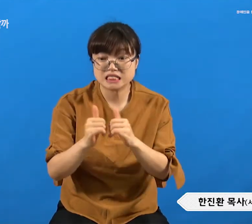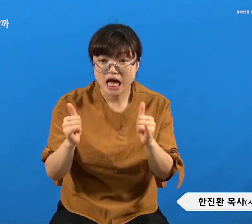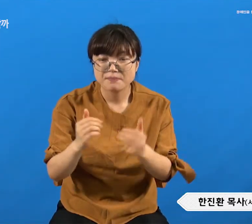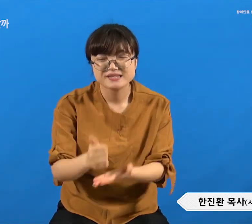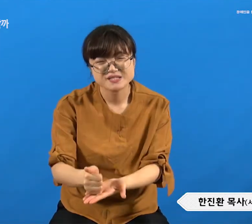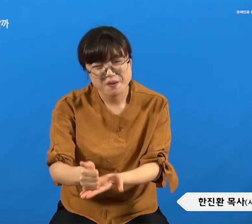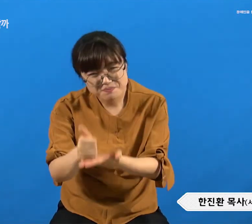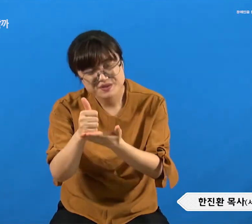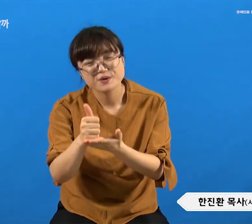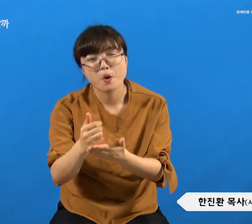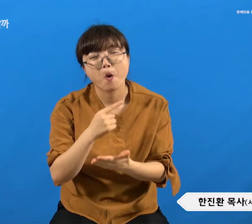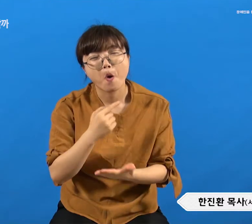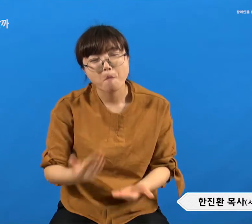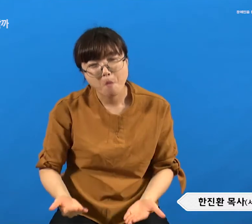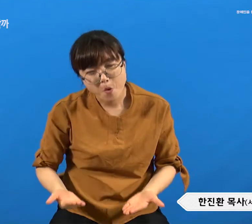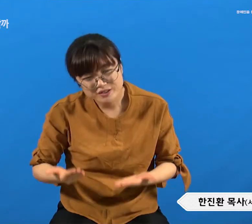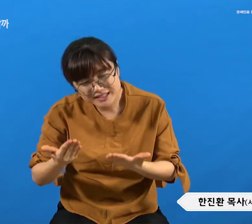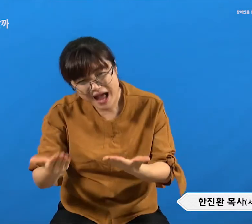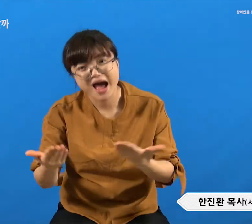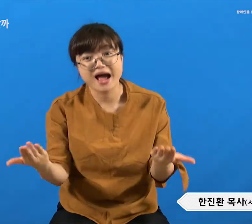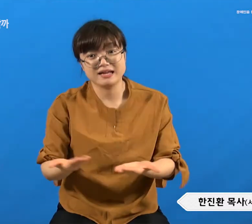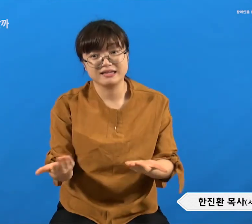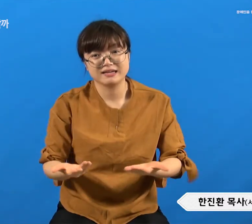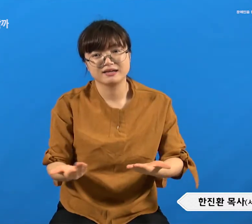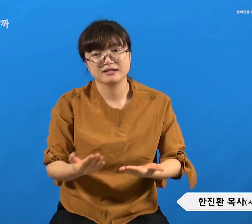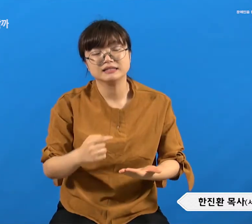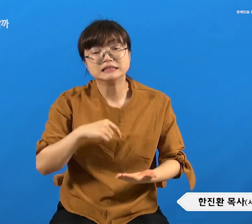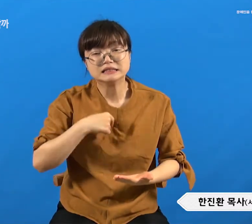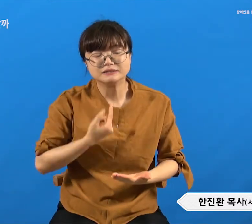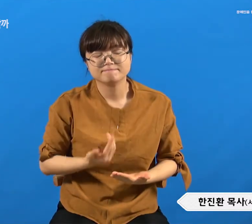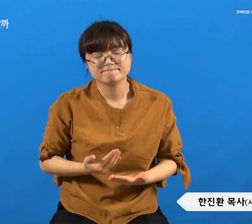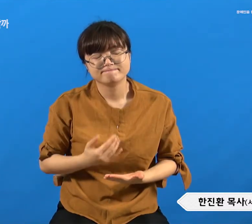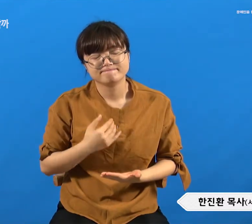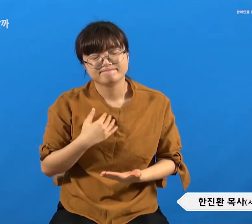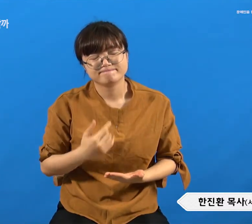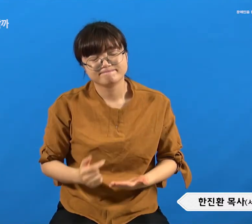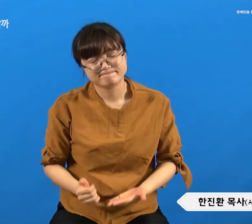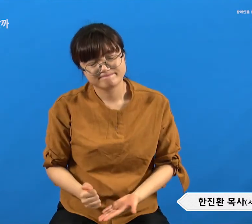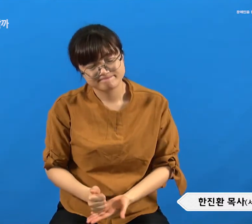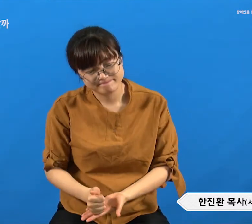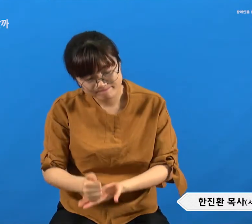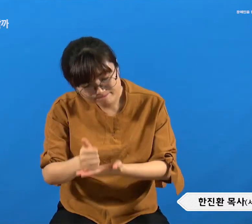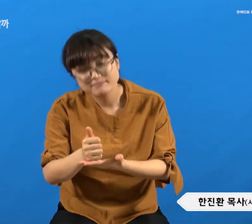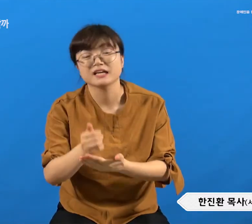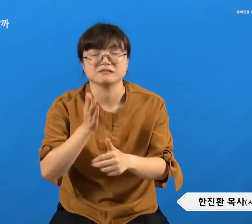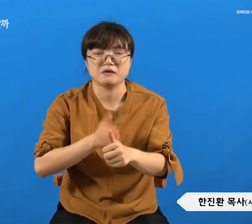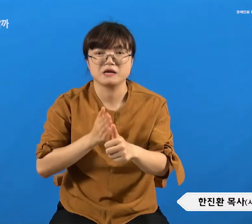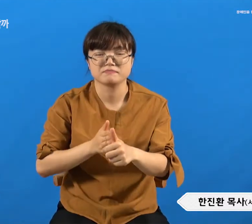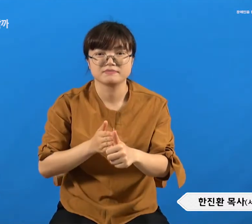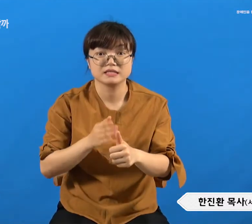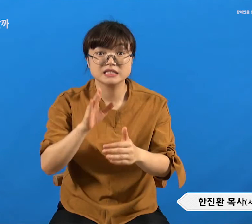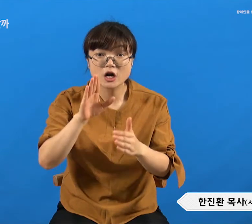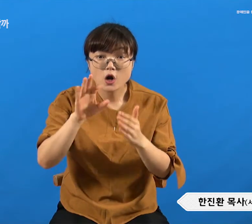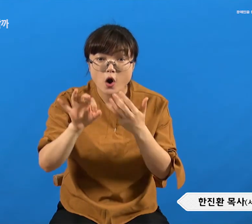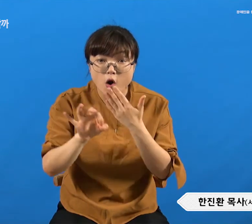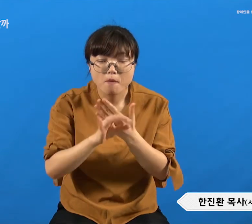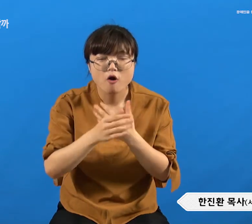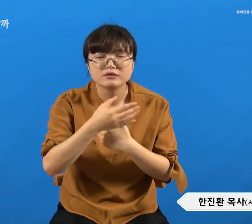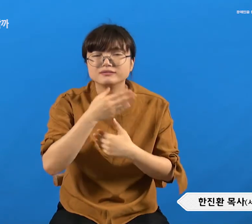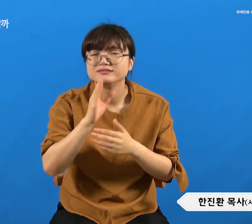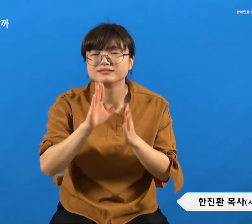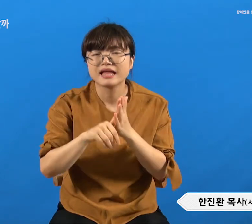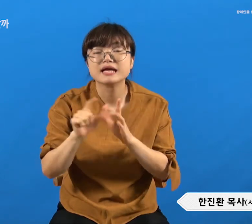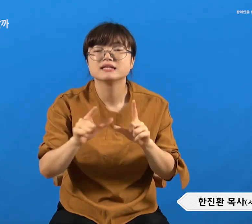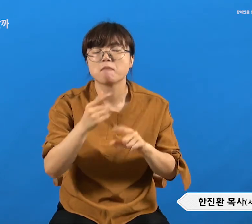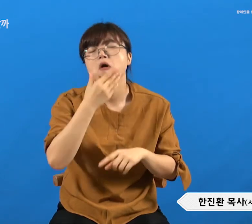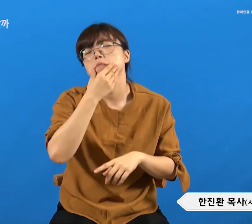사람들을 섬기고 봉사하는 일에 자신을 바칠 수 있기를 바랍니다. 그래야 후반전의 삶이 행복해집니다.